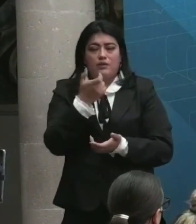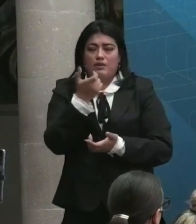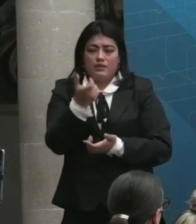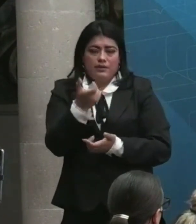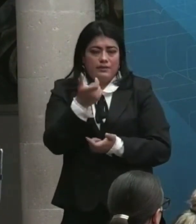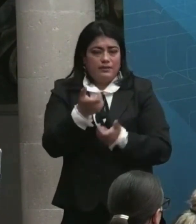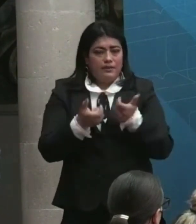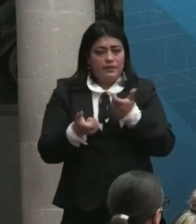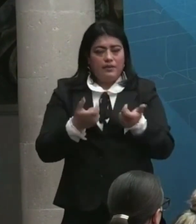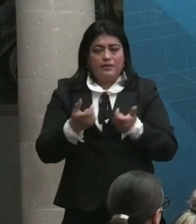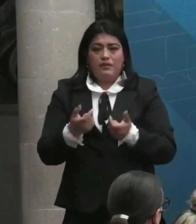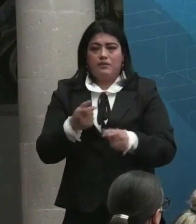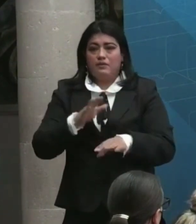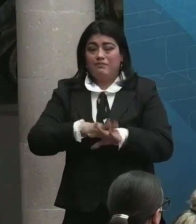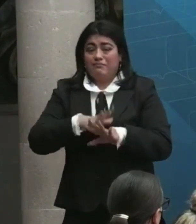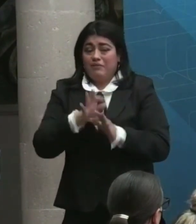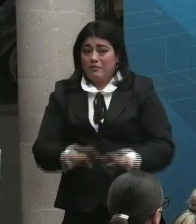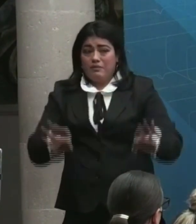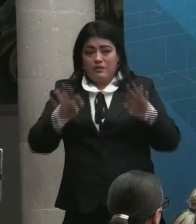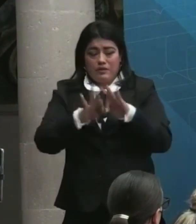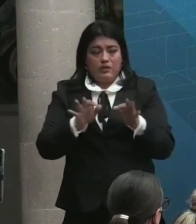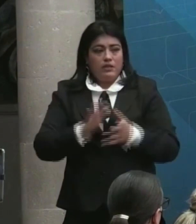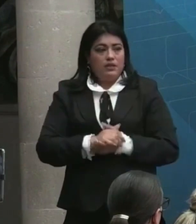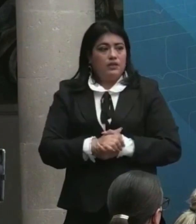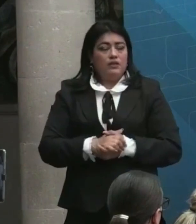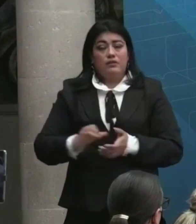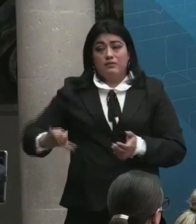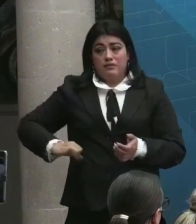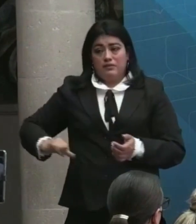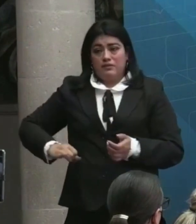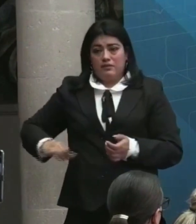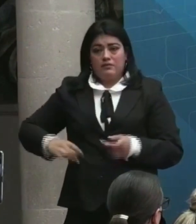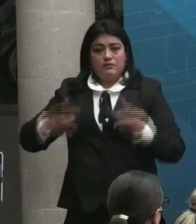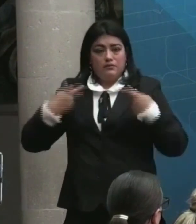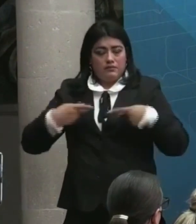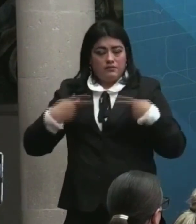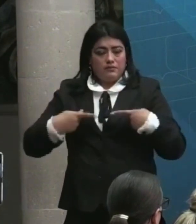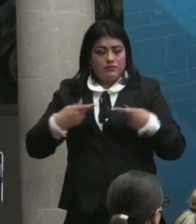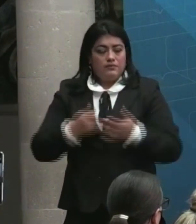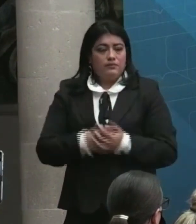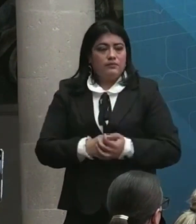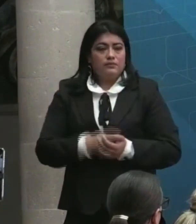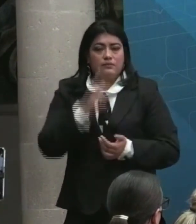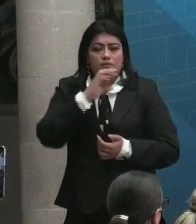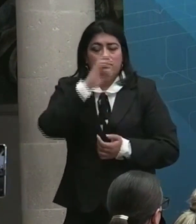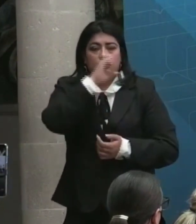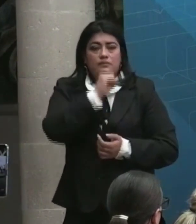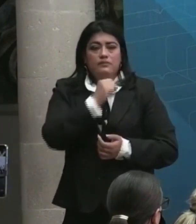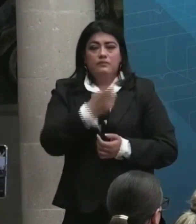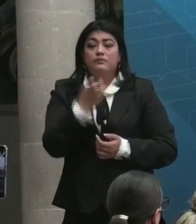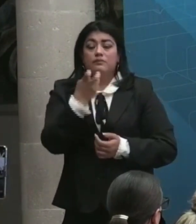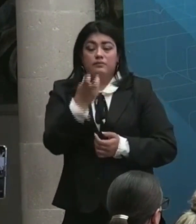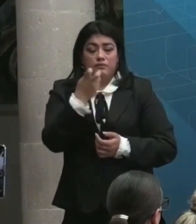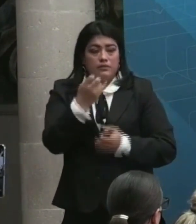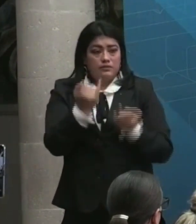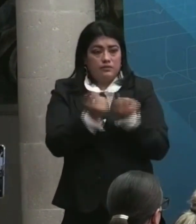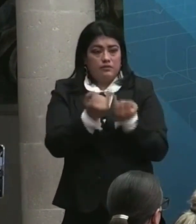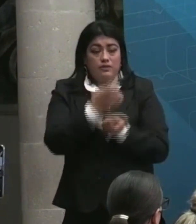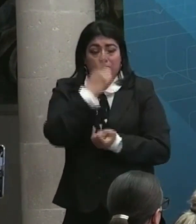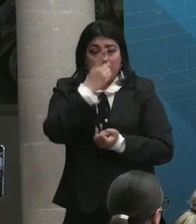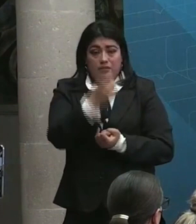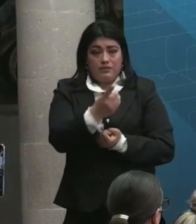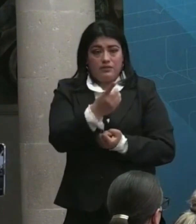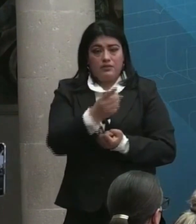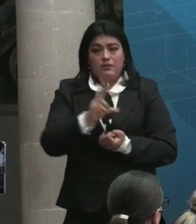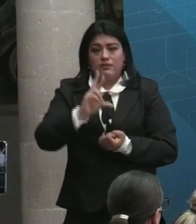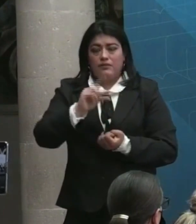es de sumo interés para la ciudadanía. Y también con esta iniciativa hay que decirlo